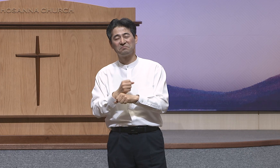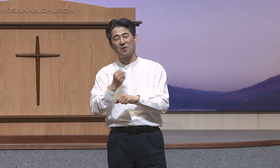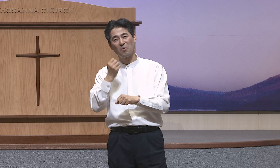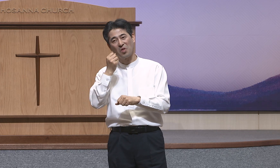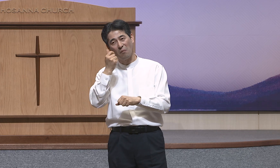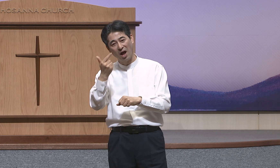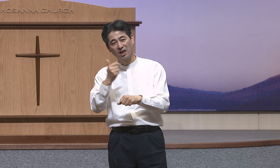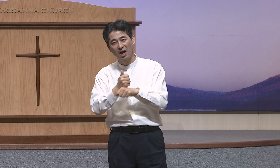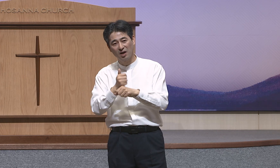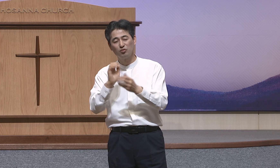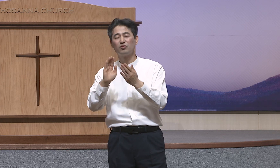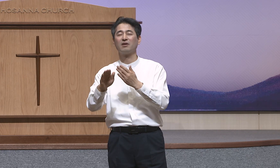사역지를 이제